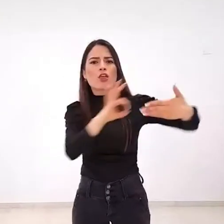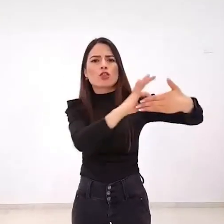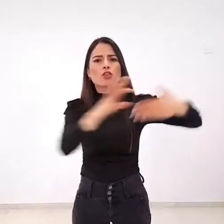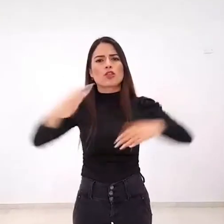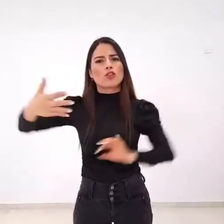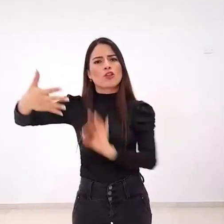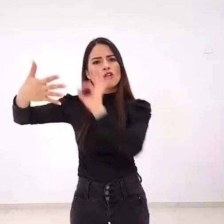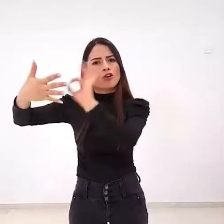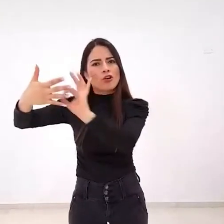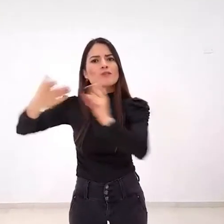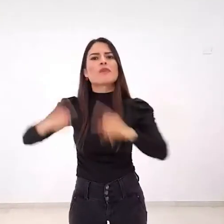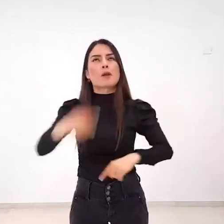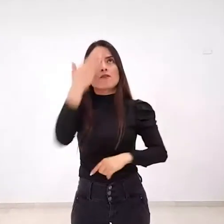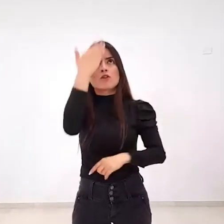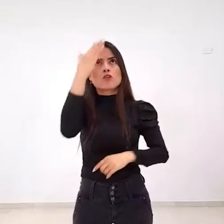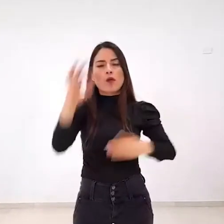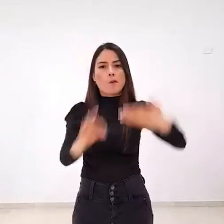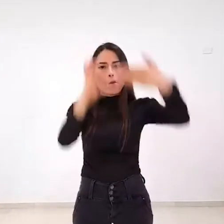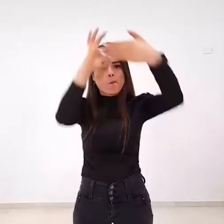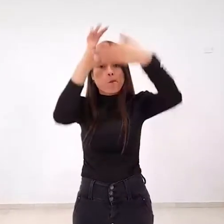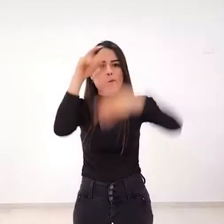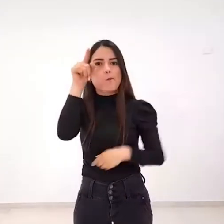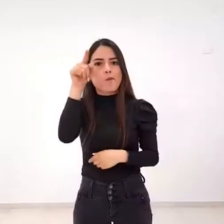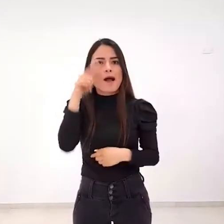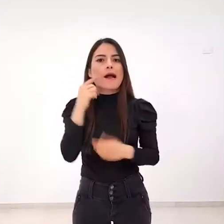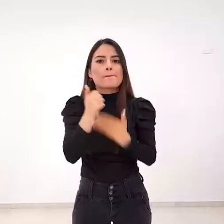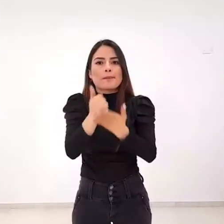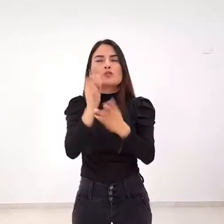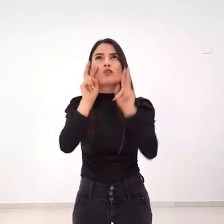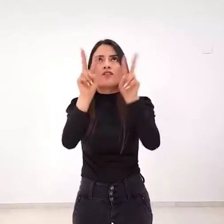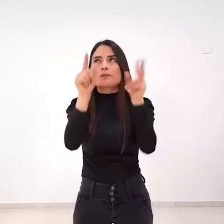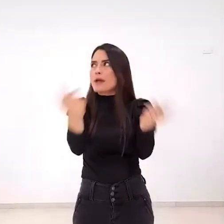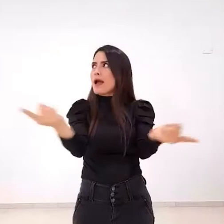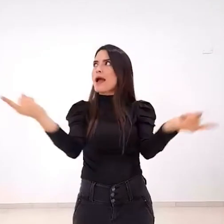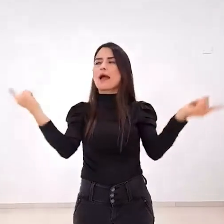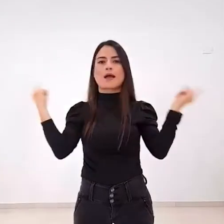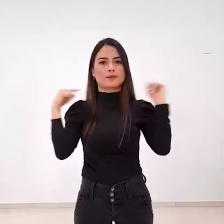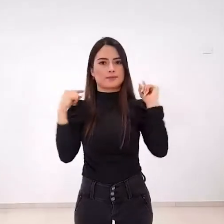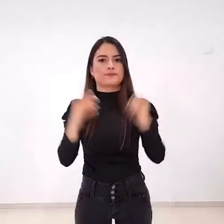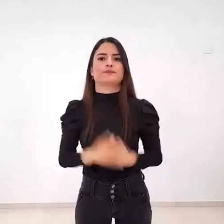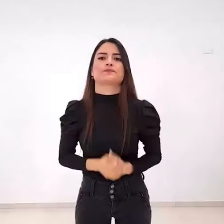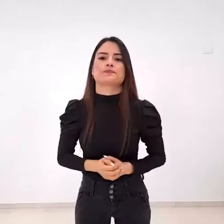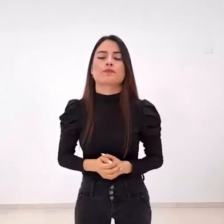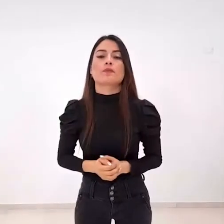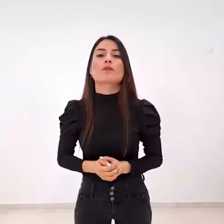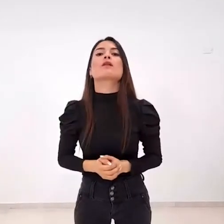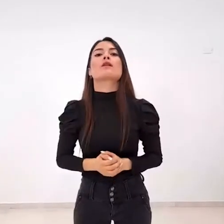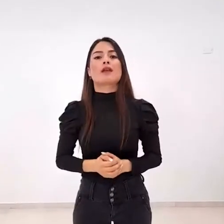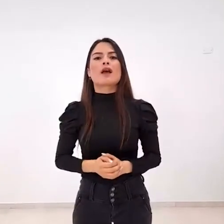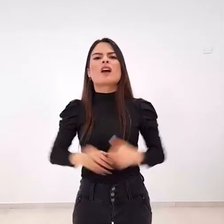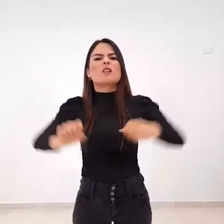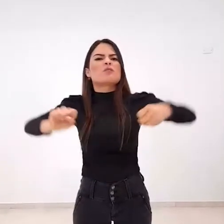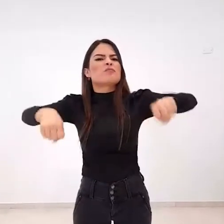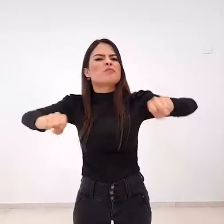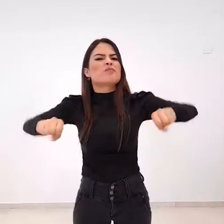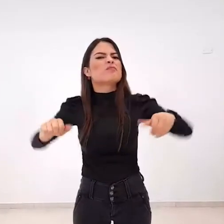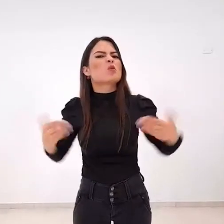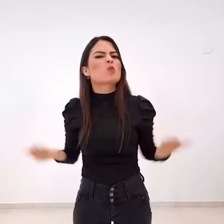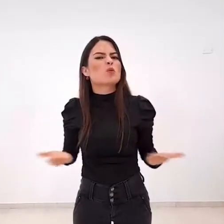en el campo de visión para el caso eran los 2 y 3